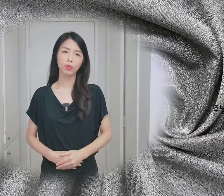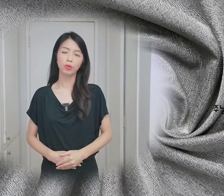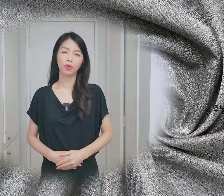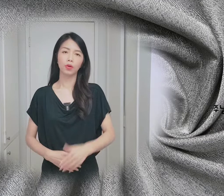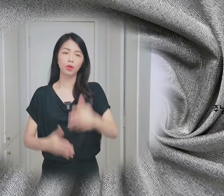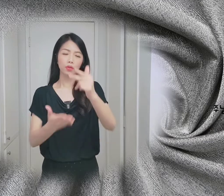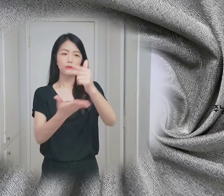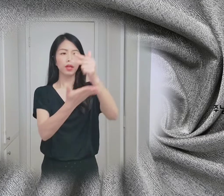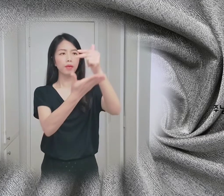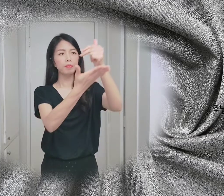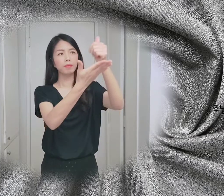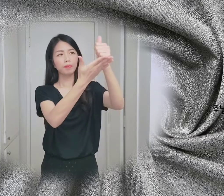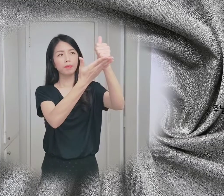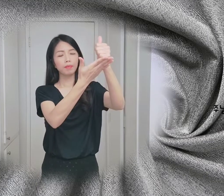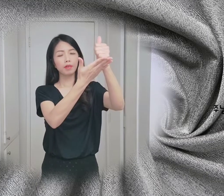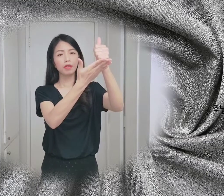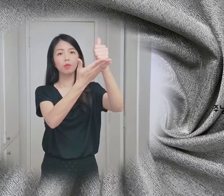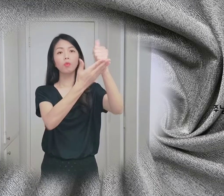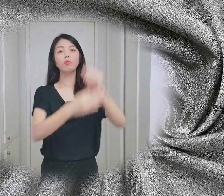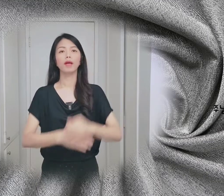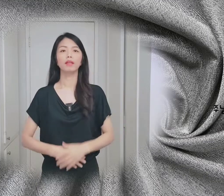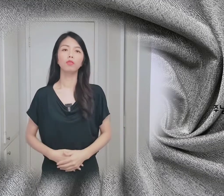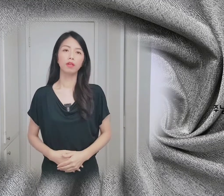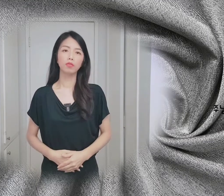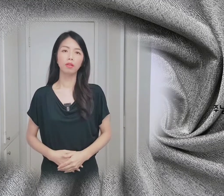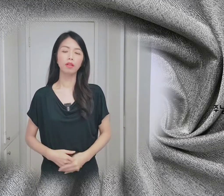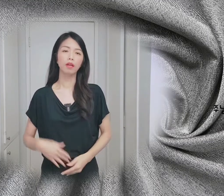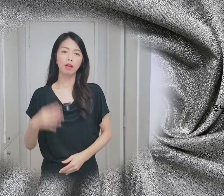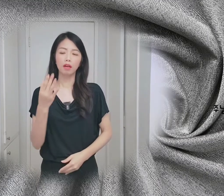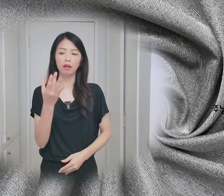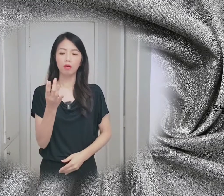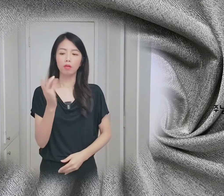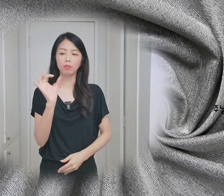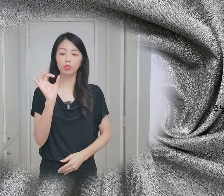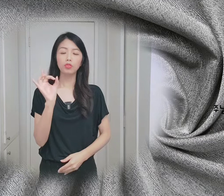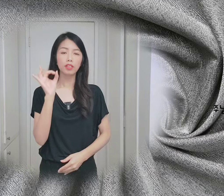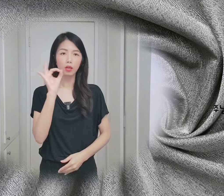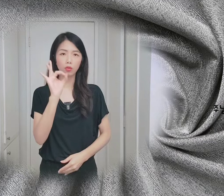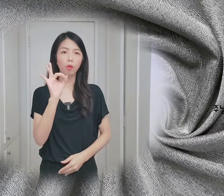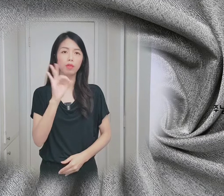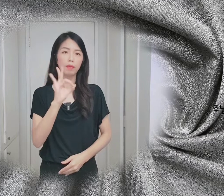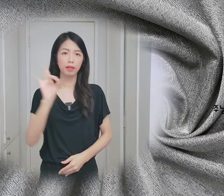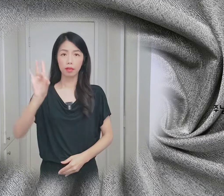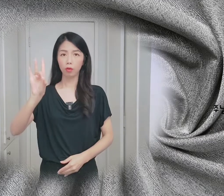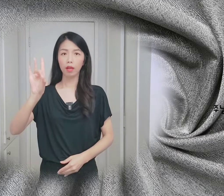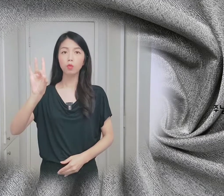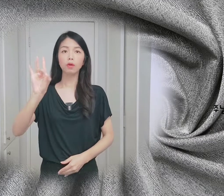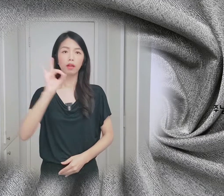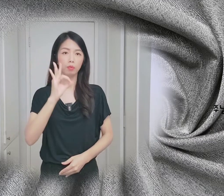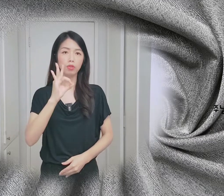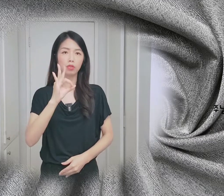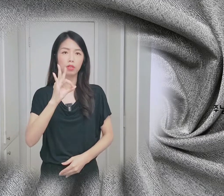전부. 주님, 그리고 모모만 이런 뜻의 수어는 중지하고 엄지만